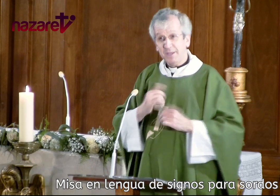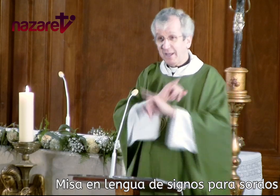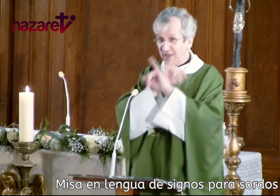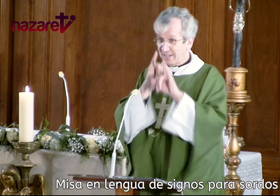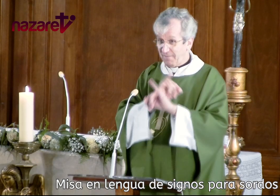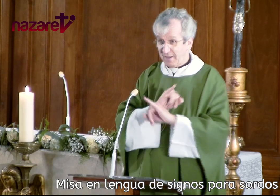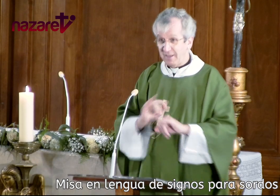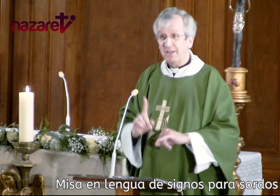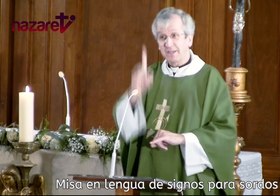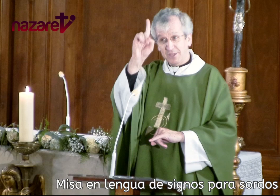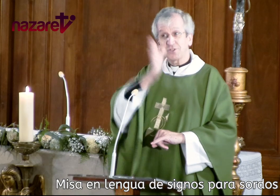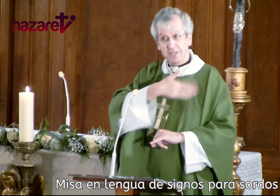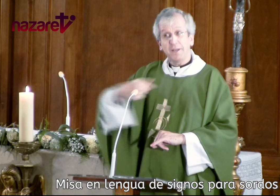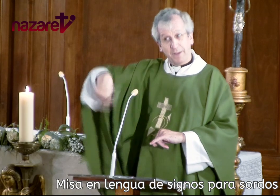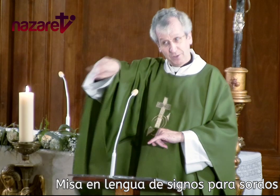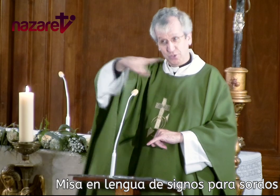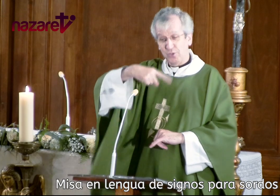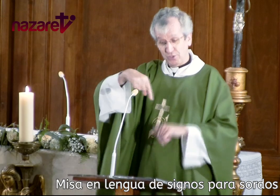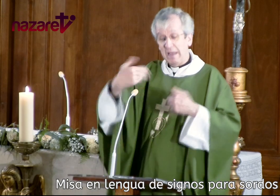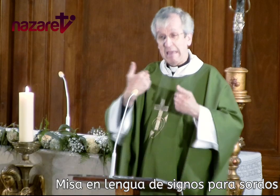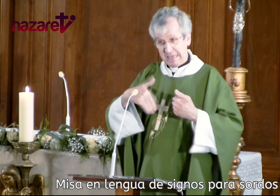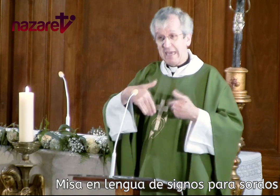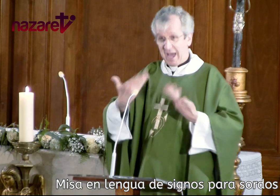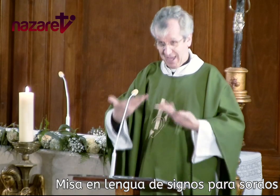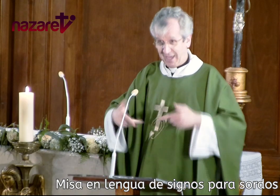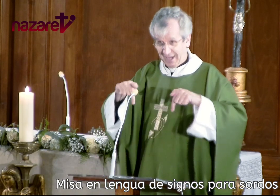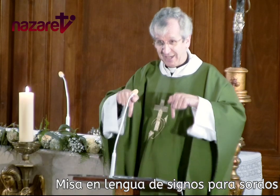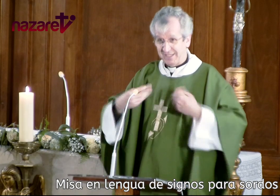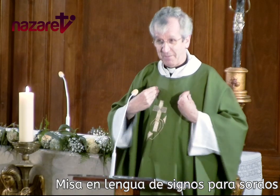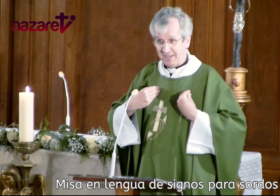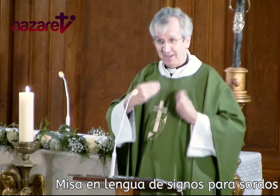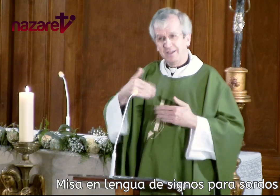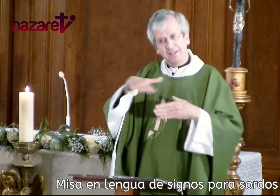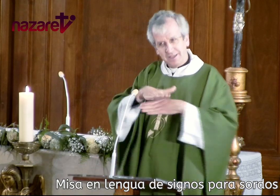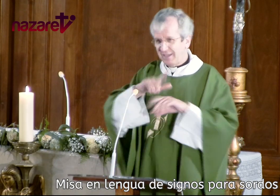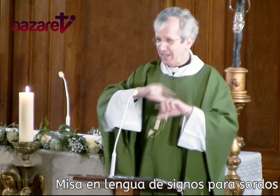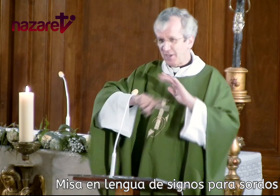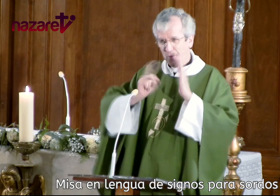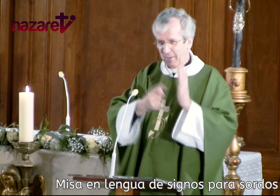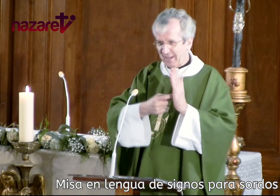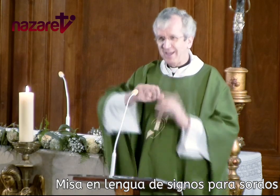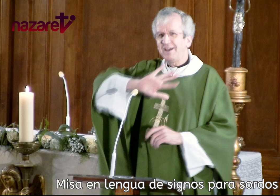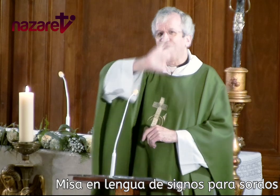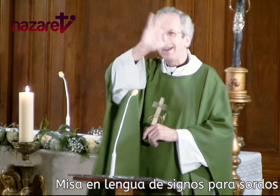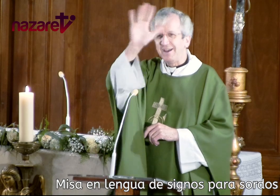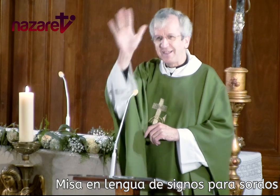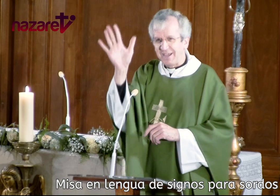esa felicidad que dios quiere para nosotros ya en esta vida y completa en el cielo